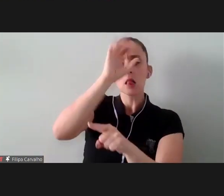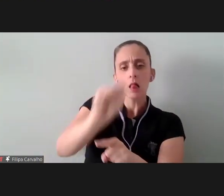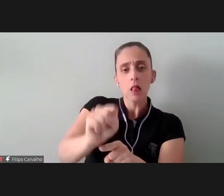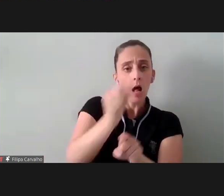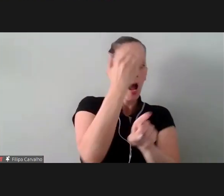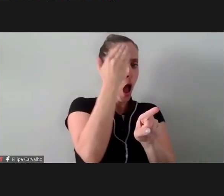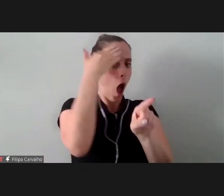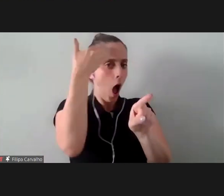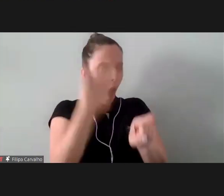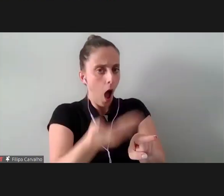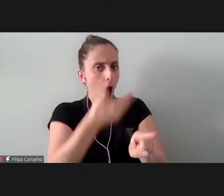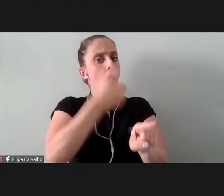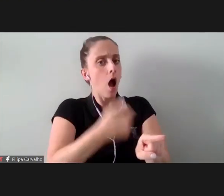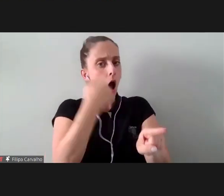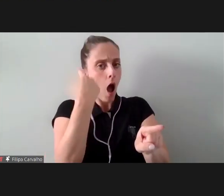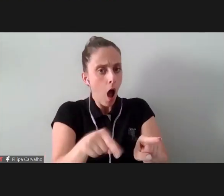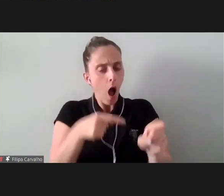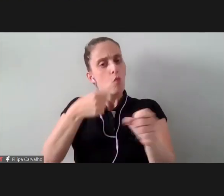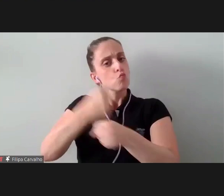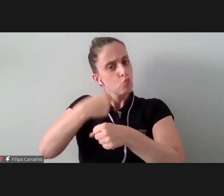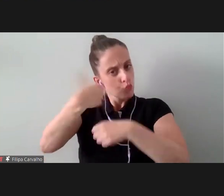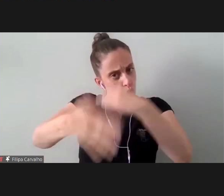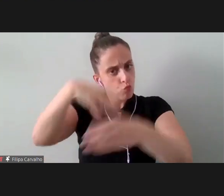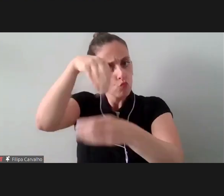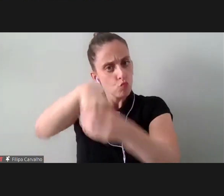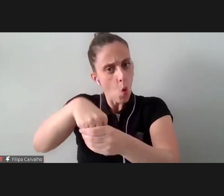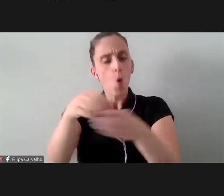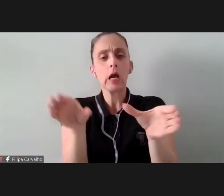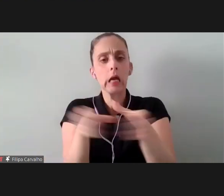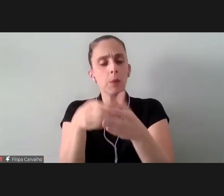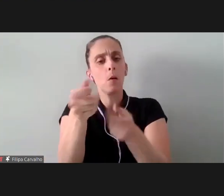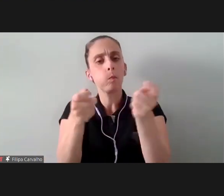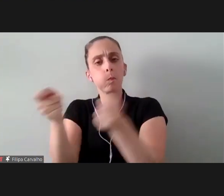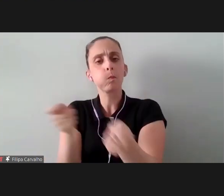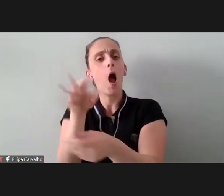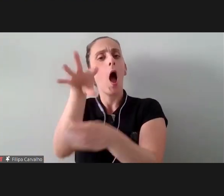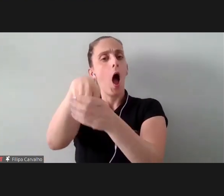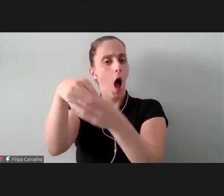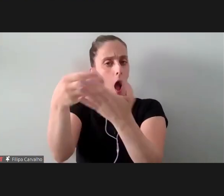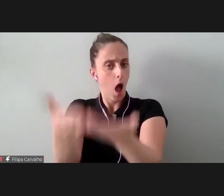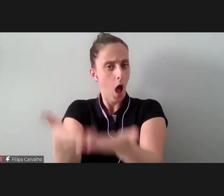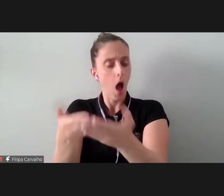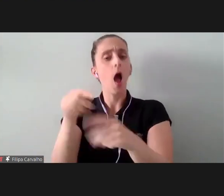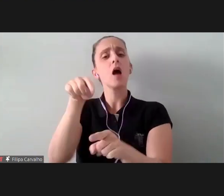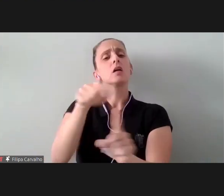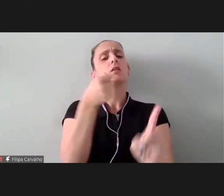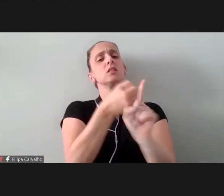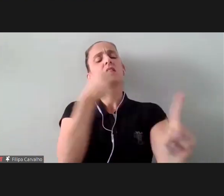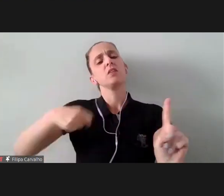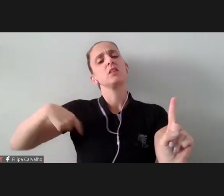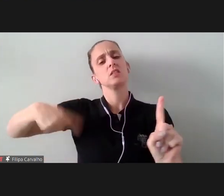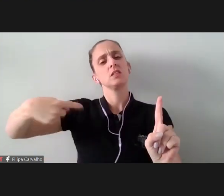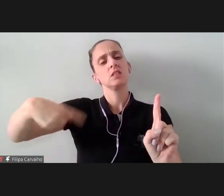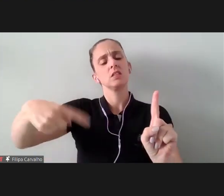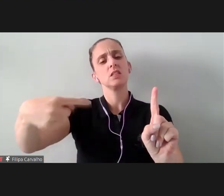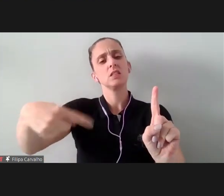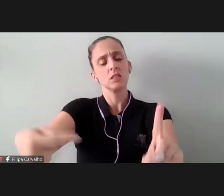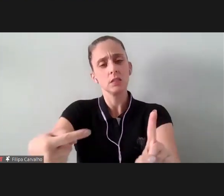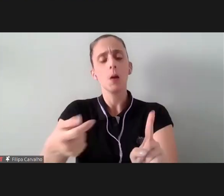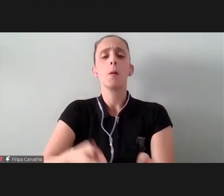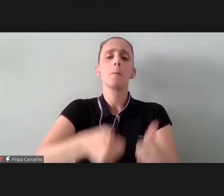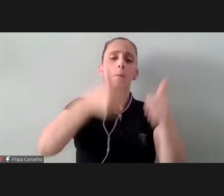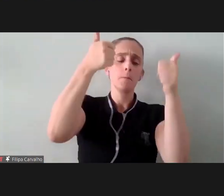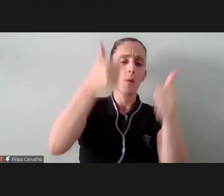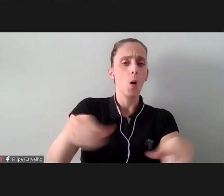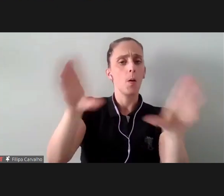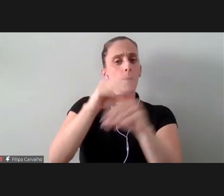capacidades e que, por sua vez, estão integrados em equipas e organizações. E este é o desafio permanente de mais e melhores